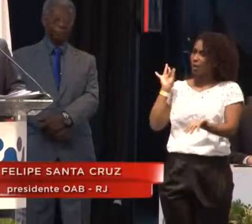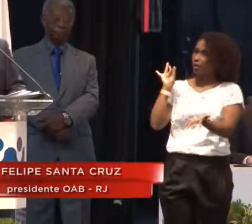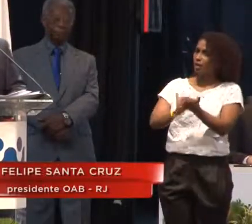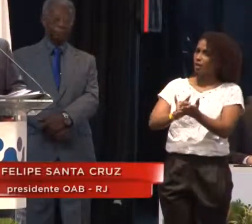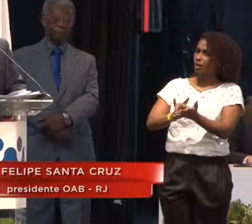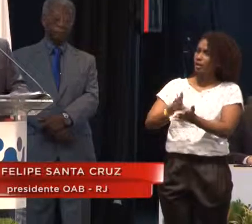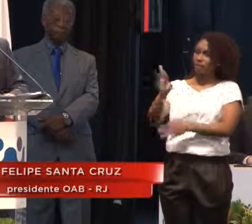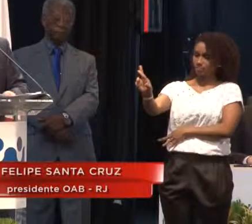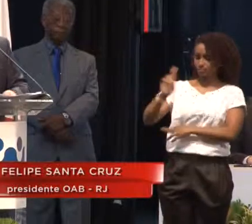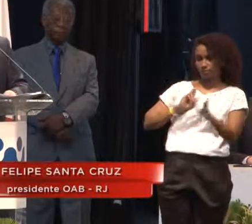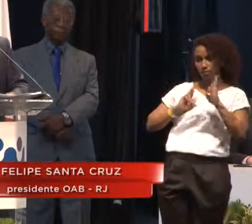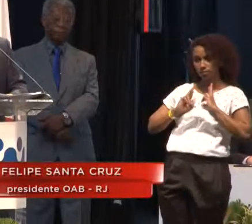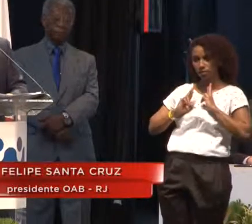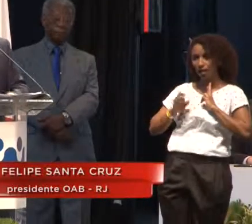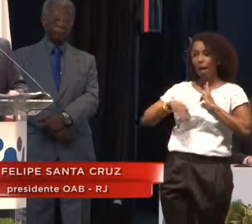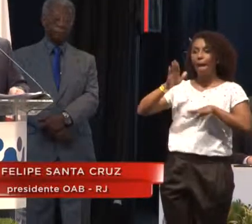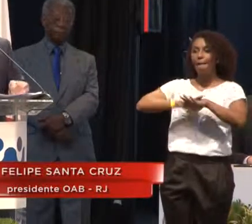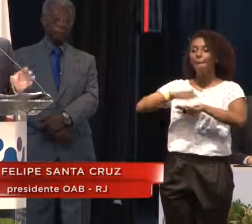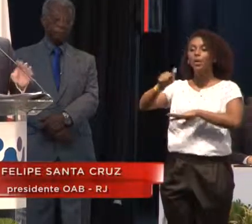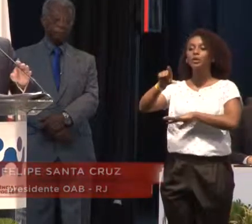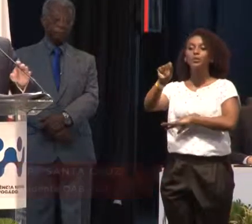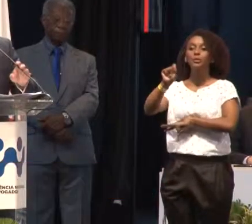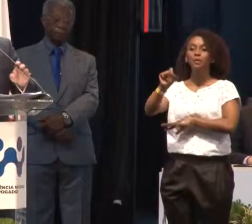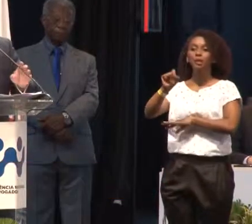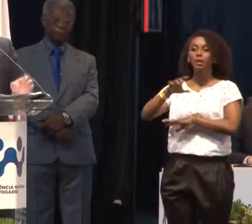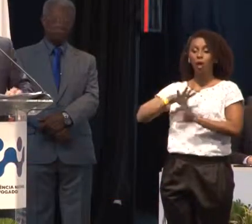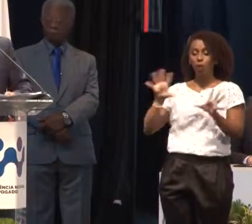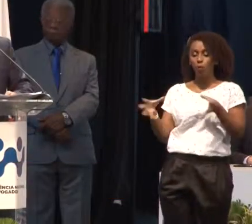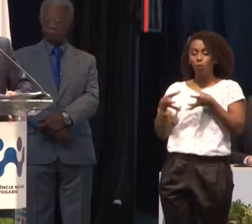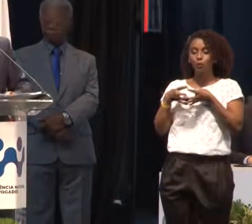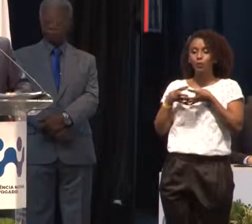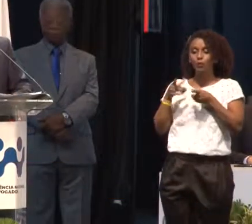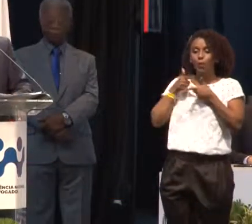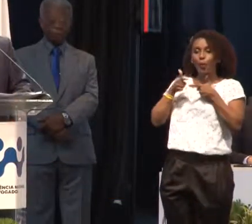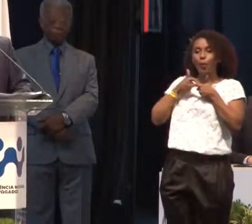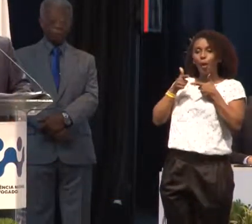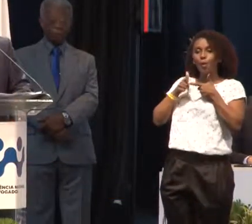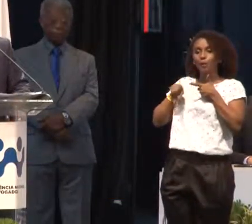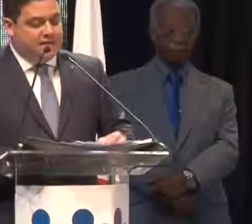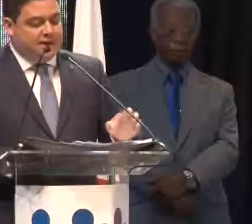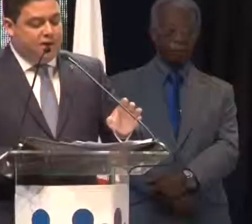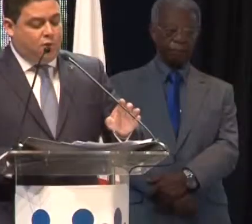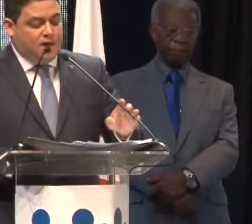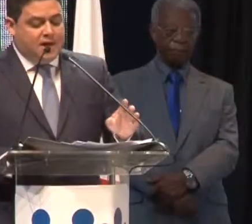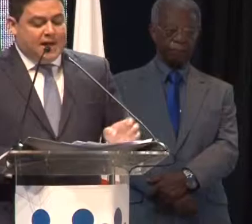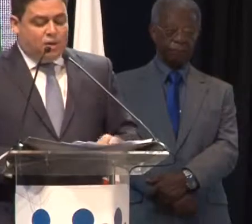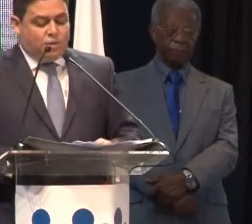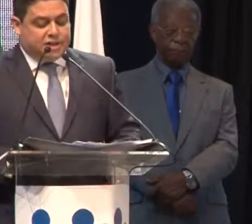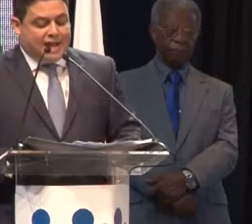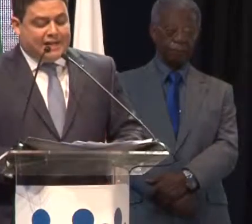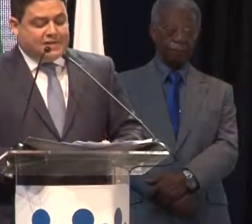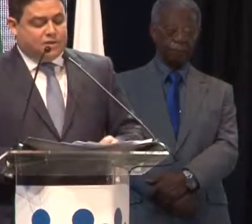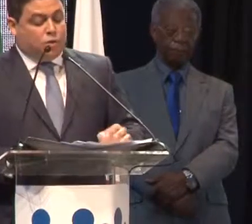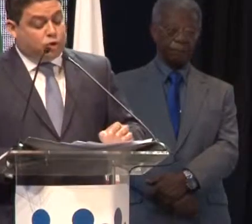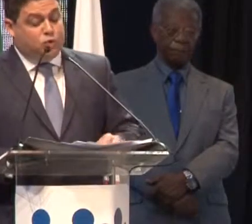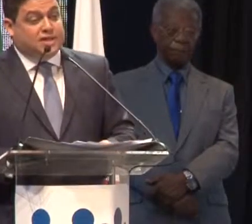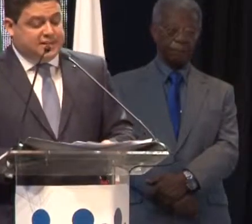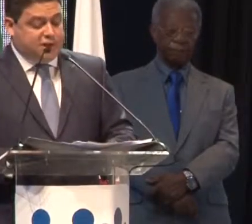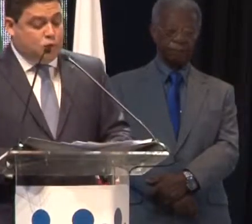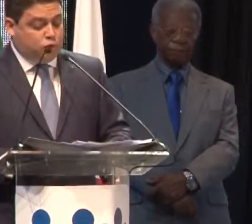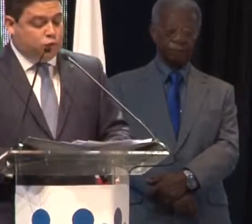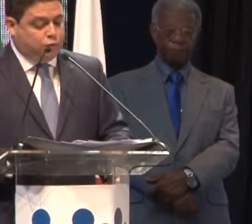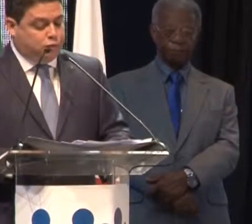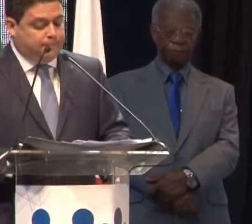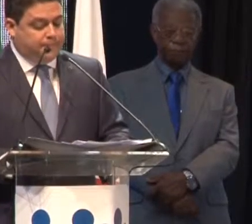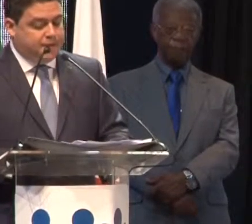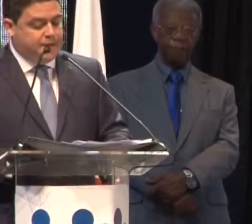de que as respostas mais adequadas ao conjunto de problemas de nosso país serão conquistadas, construídas